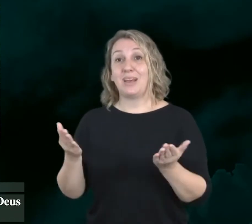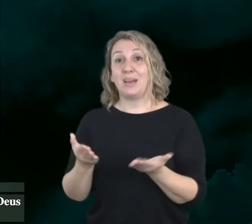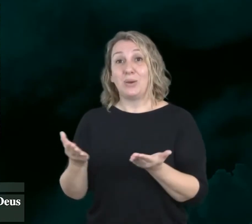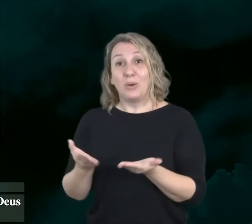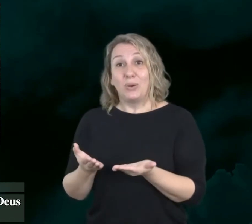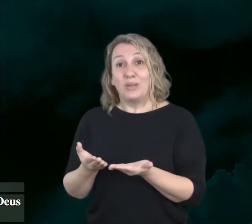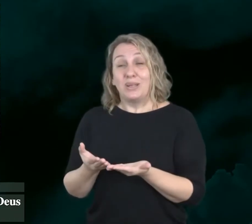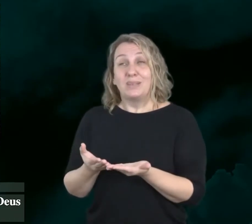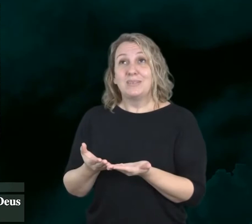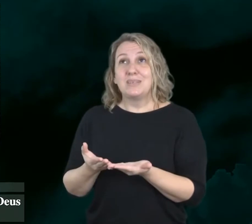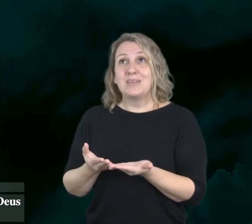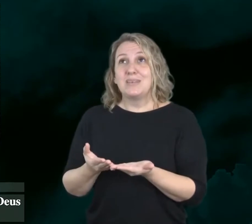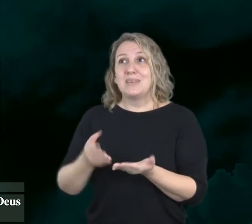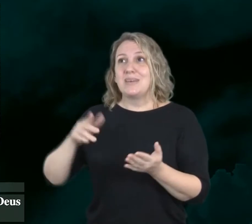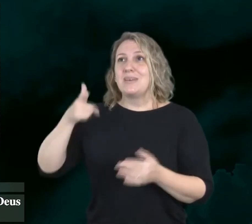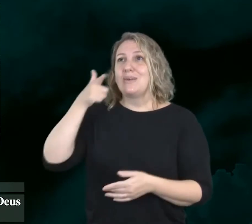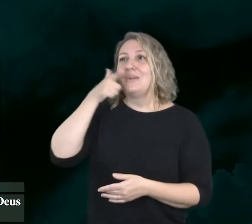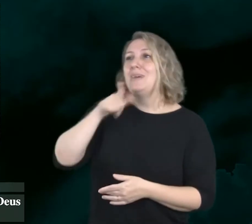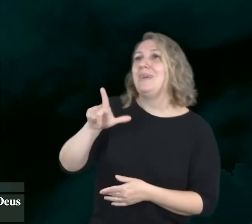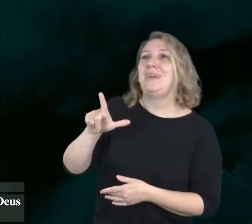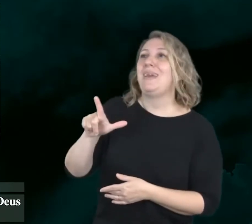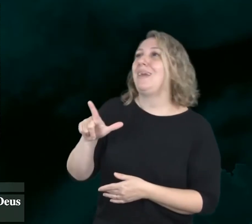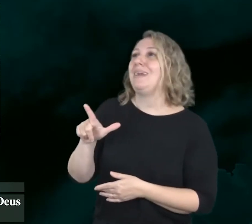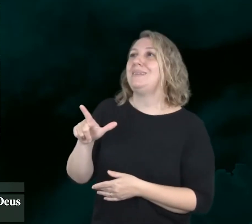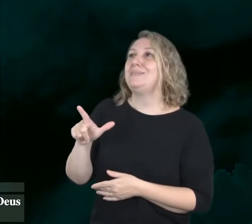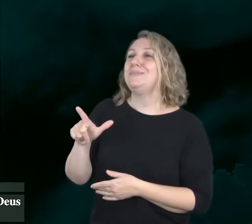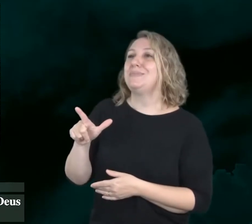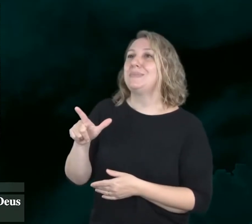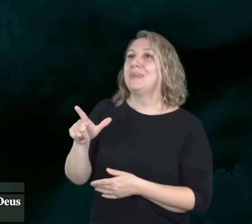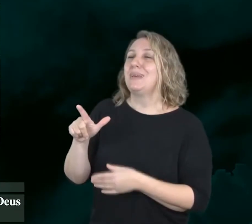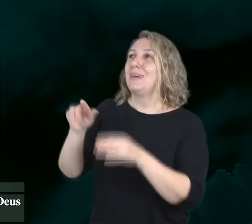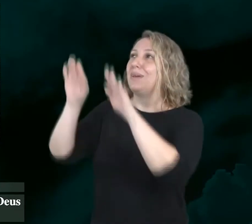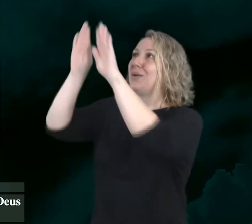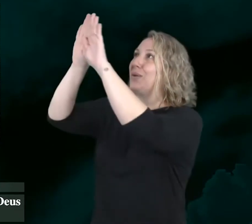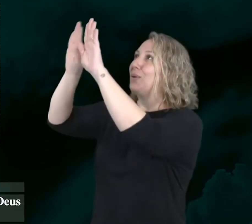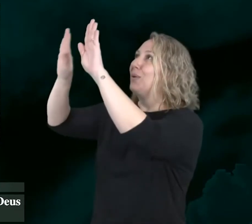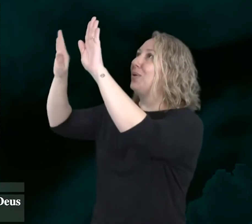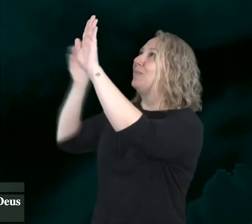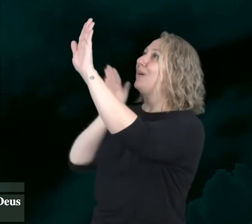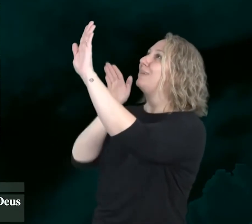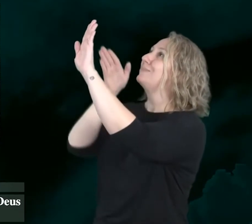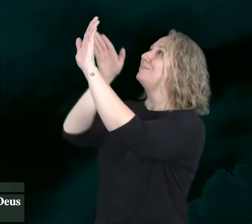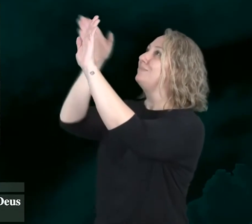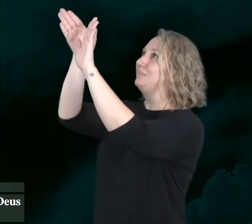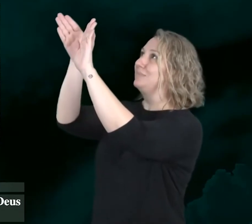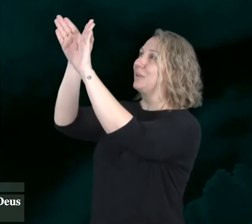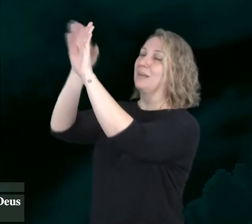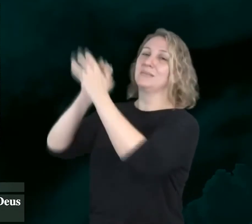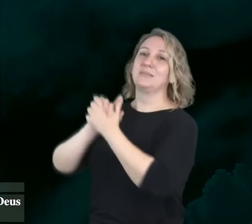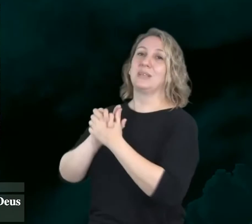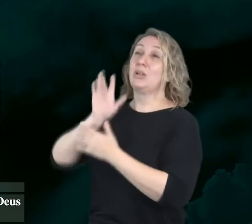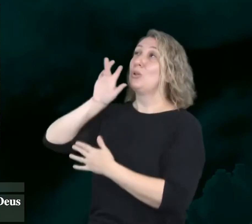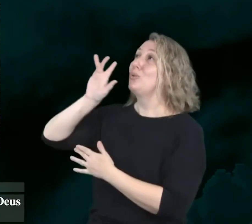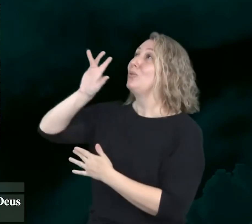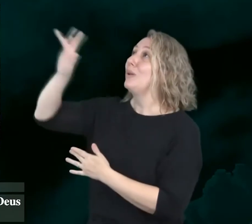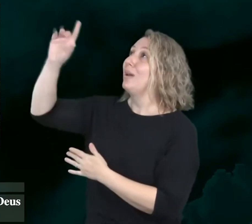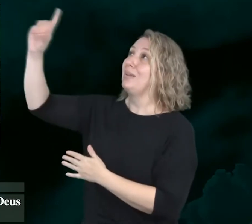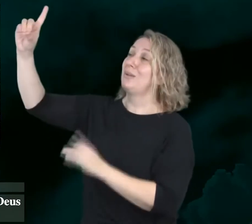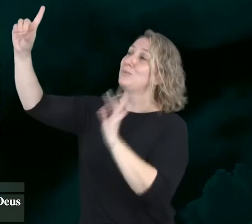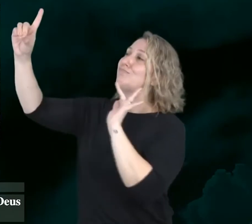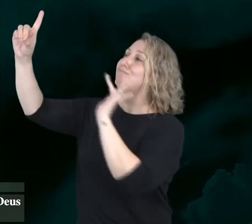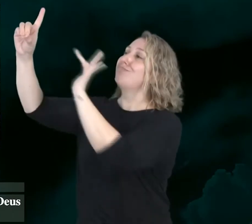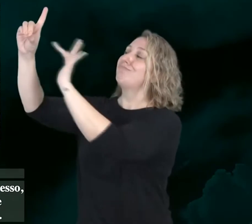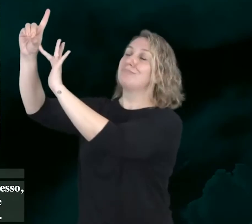acesso. E esse acesso é acesso a essa graça. E acesso a essa graça, que é graça, queridos irmãos?